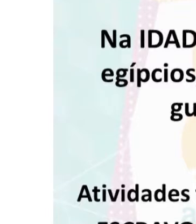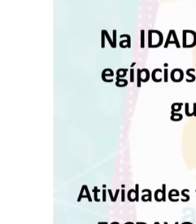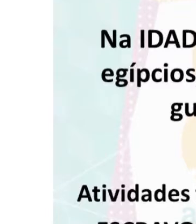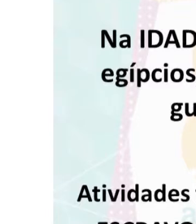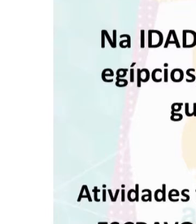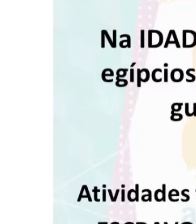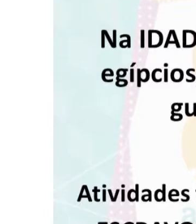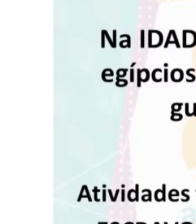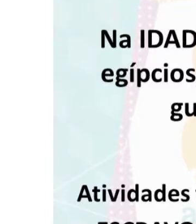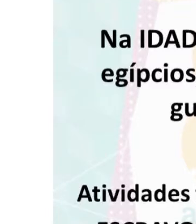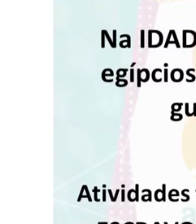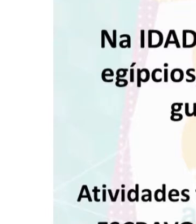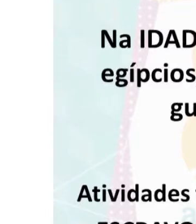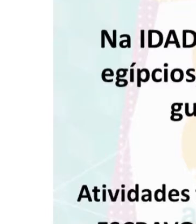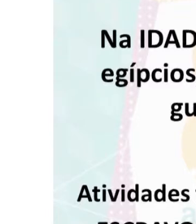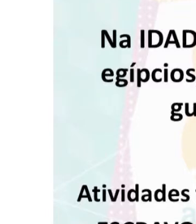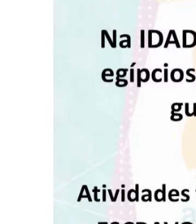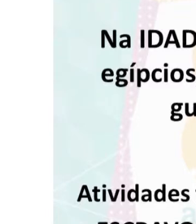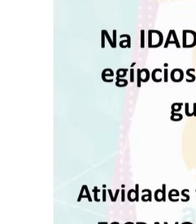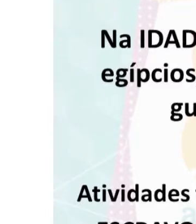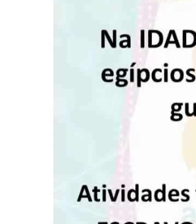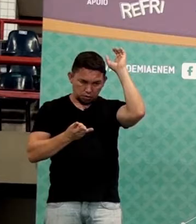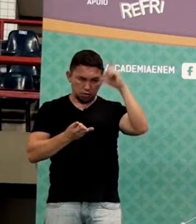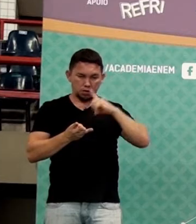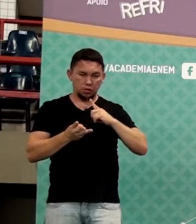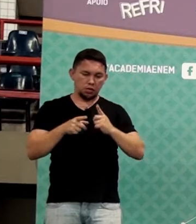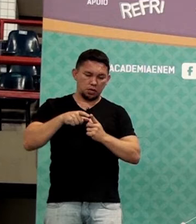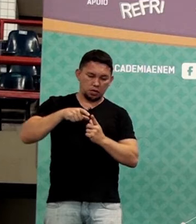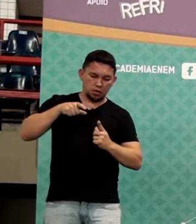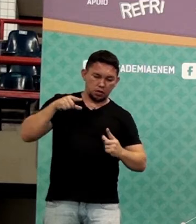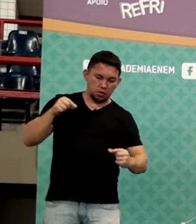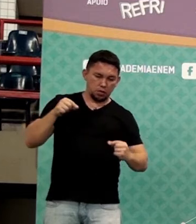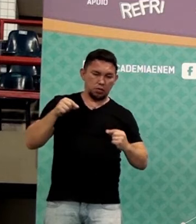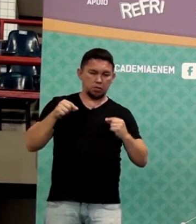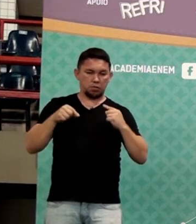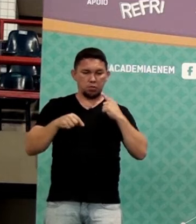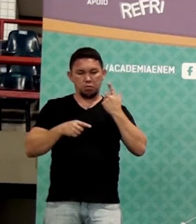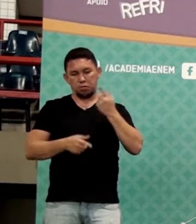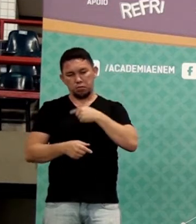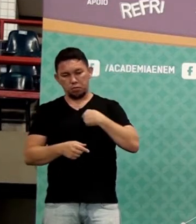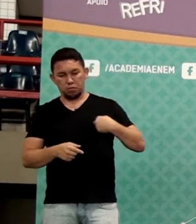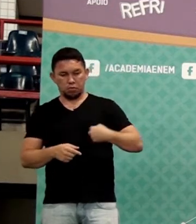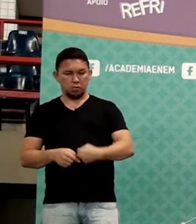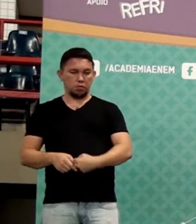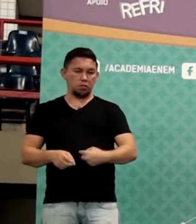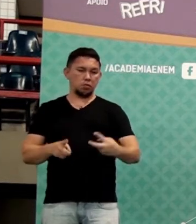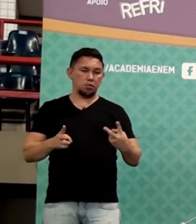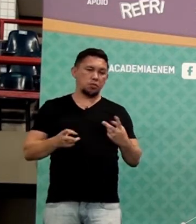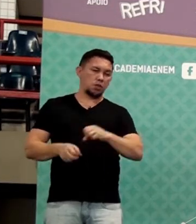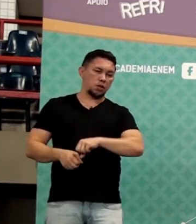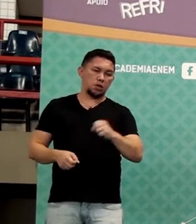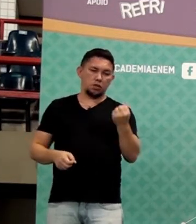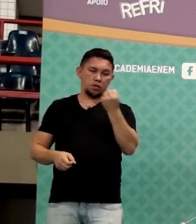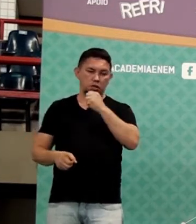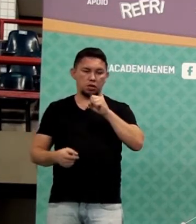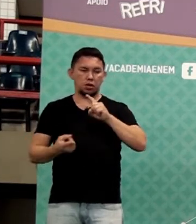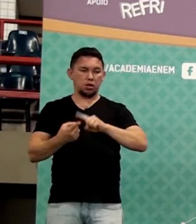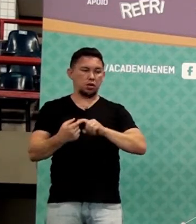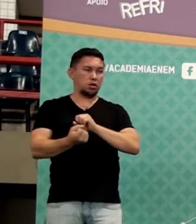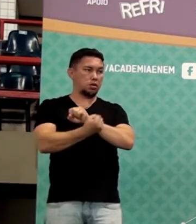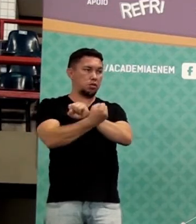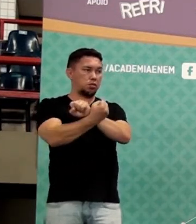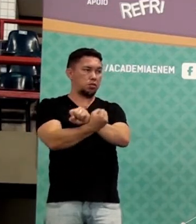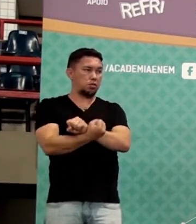egípcios, chineses e romanos, eles foram guerreiros e escravistas. Vejam